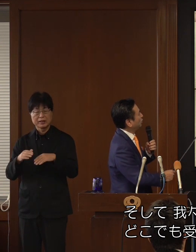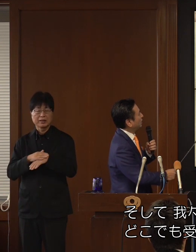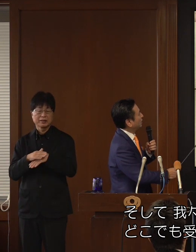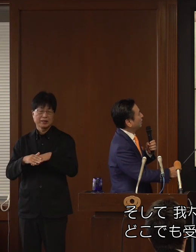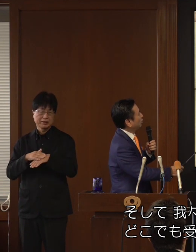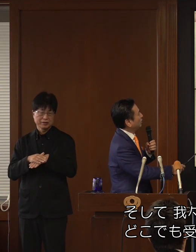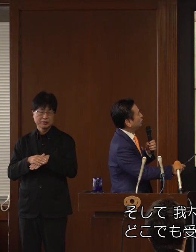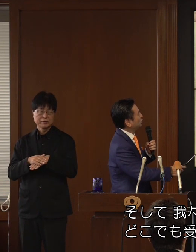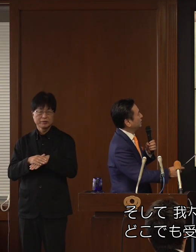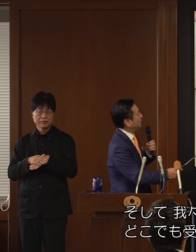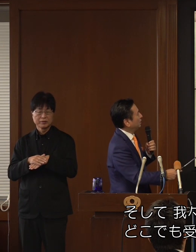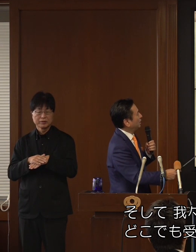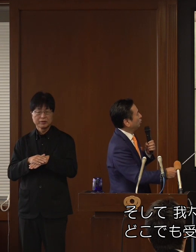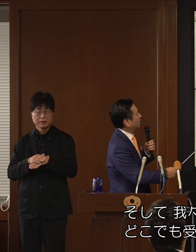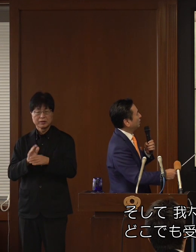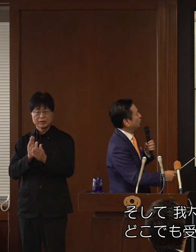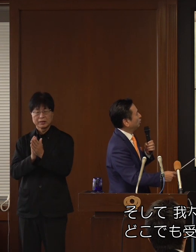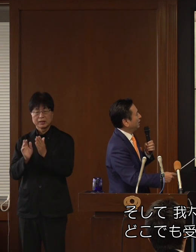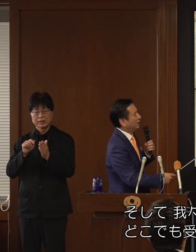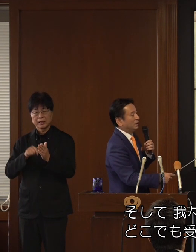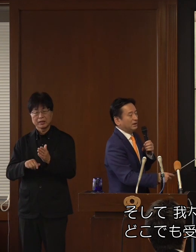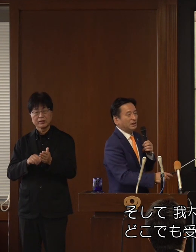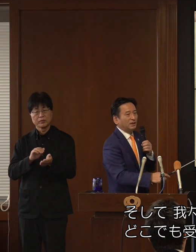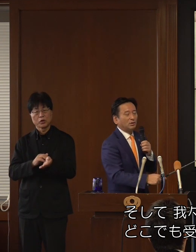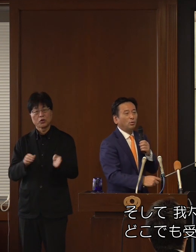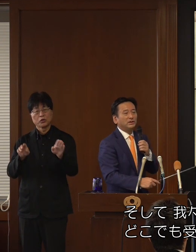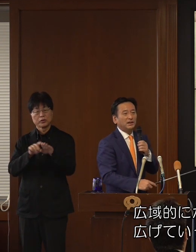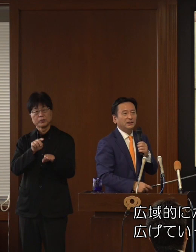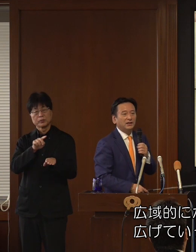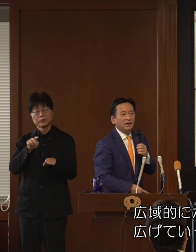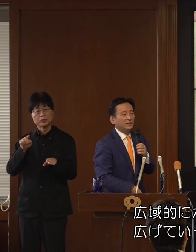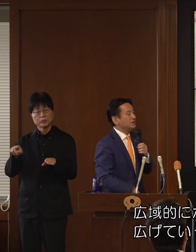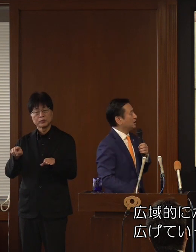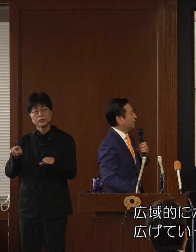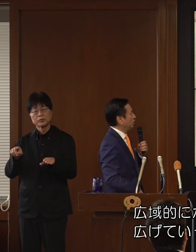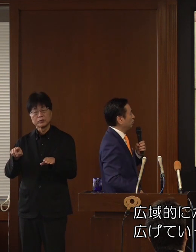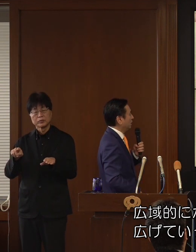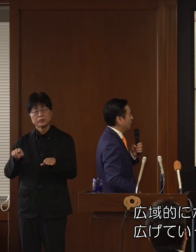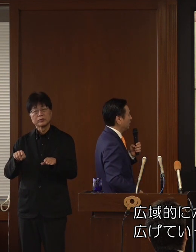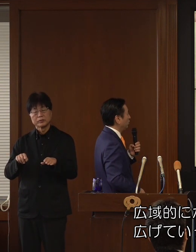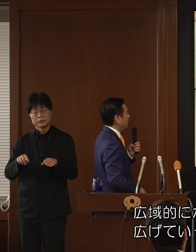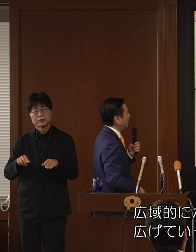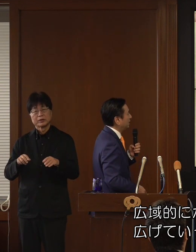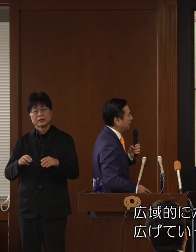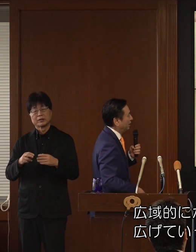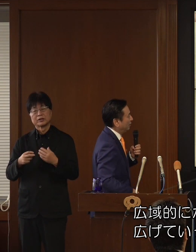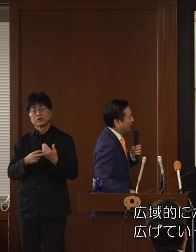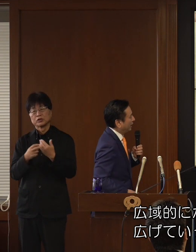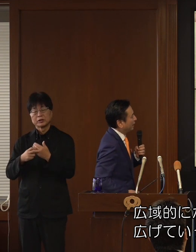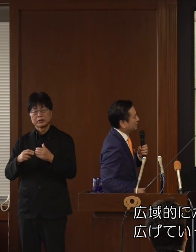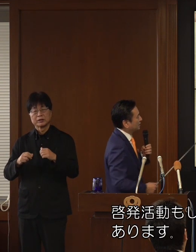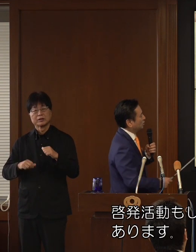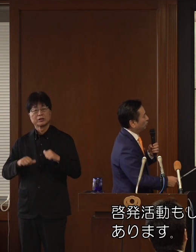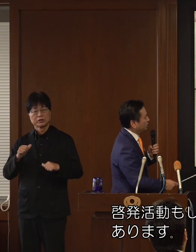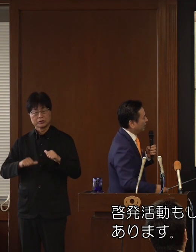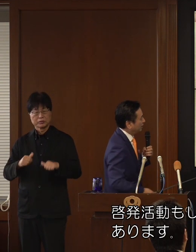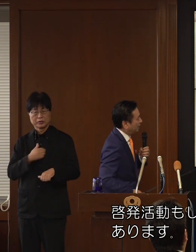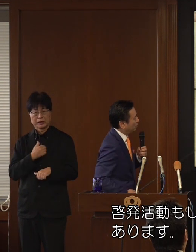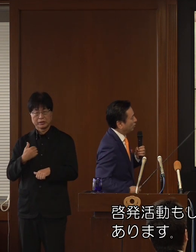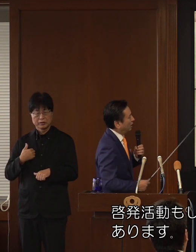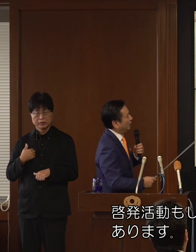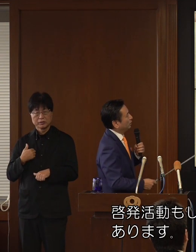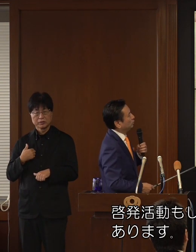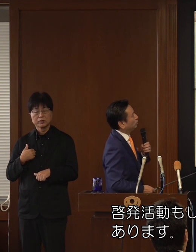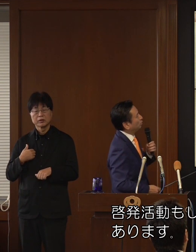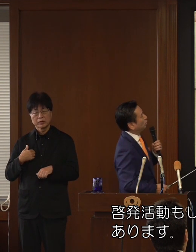登録医療機関ならどこでも受診可能になるように広域的にがん検診ができるように広げていったり、まあ、啓発活動もしてい